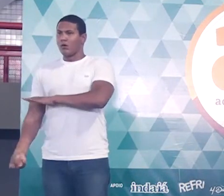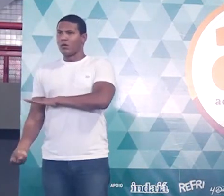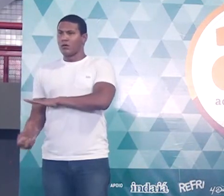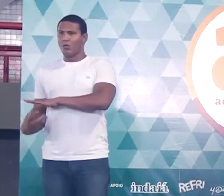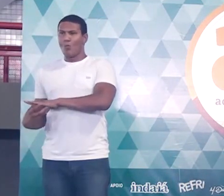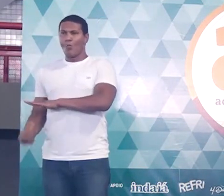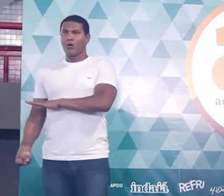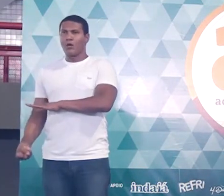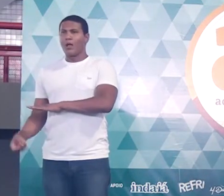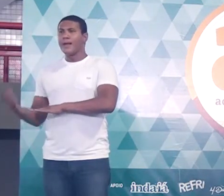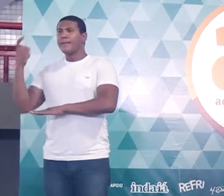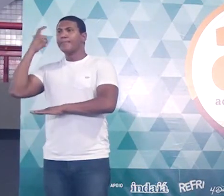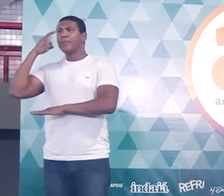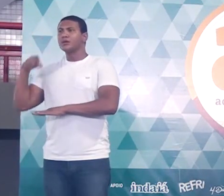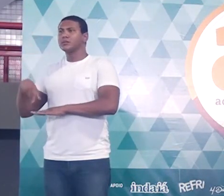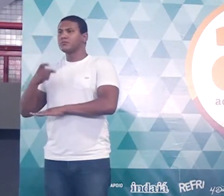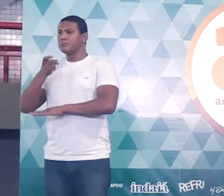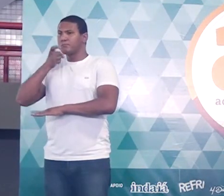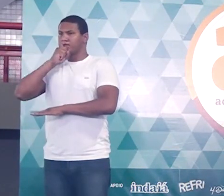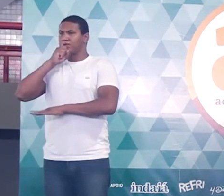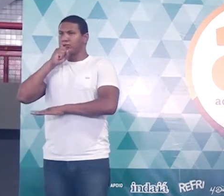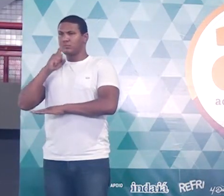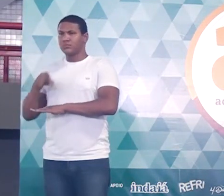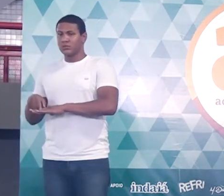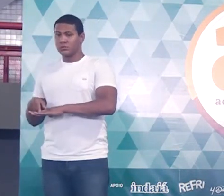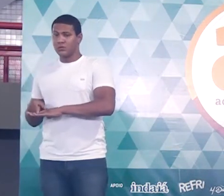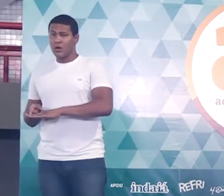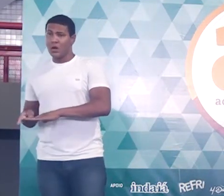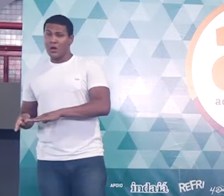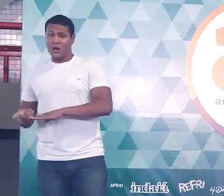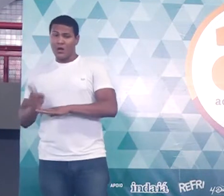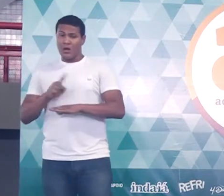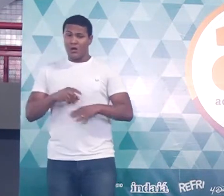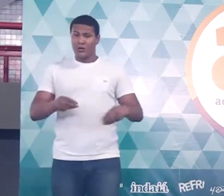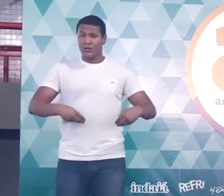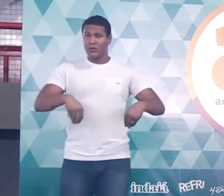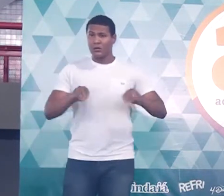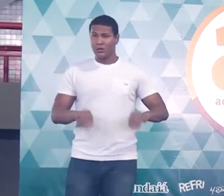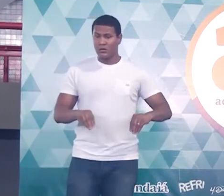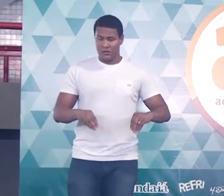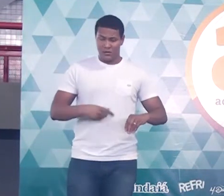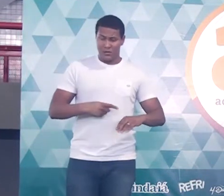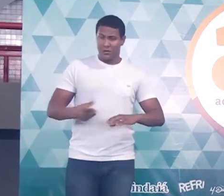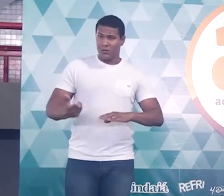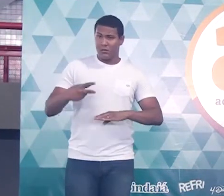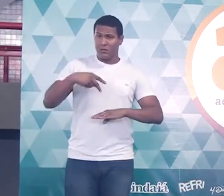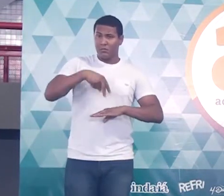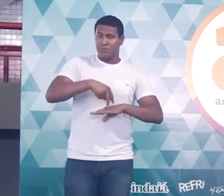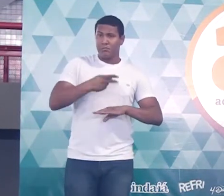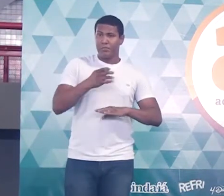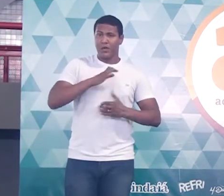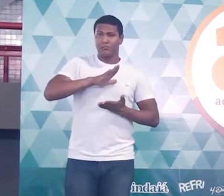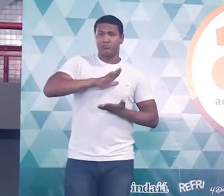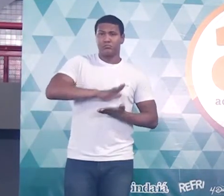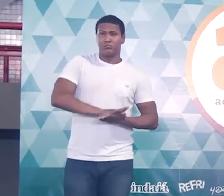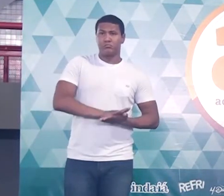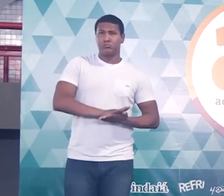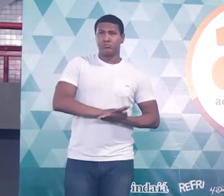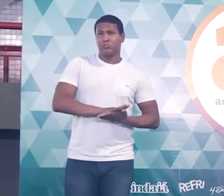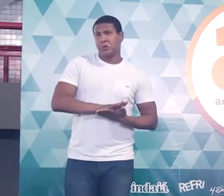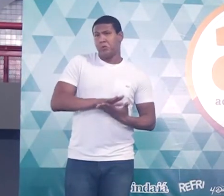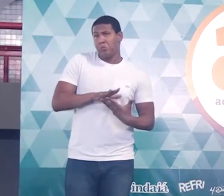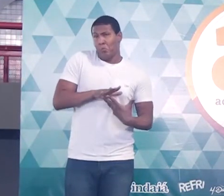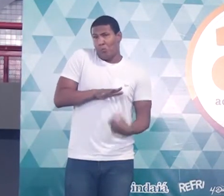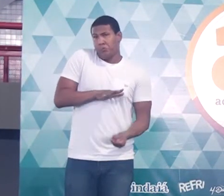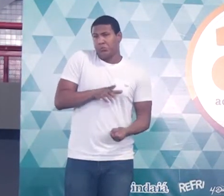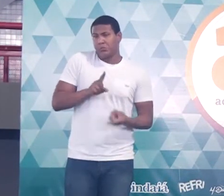ela está mais fria. Enquanto que o tapete ou o carpete, ele vai puxar isso lento, vai puxar também calor